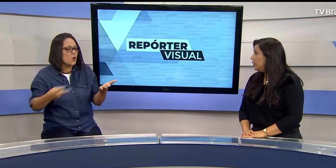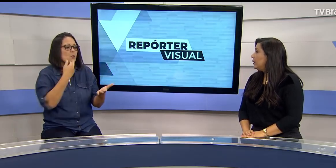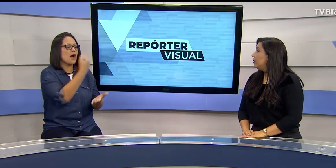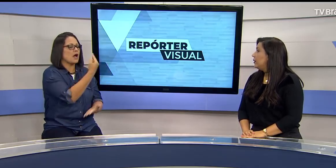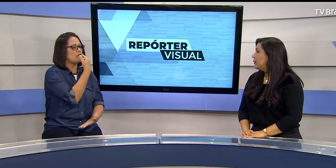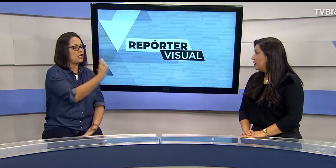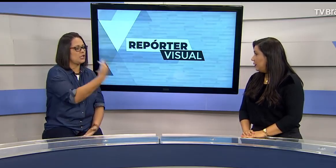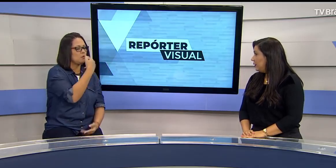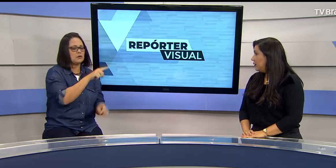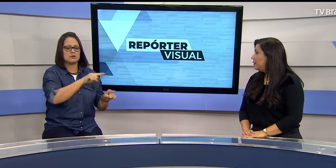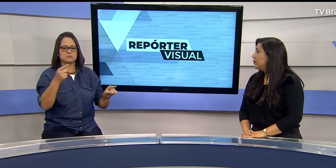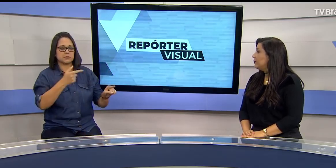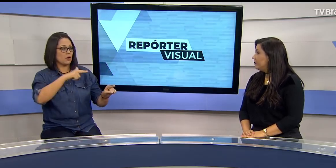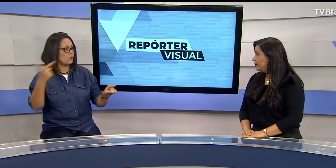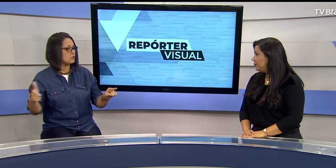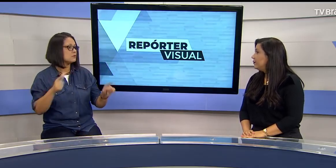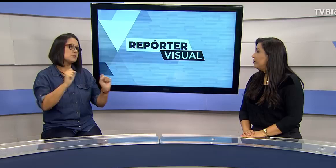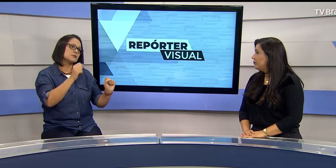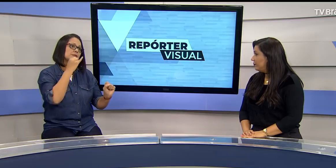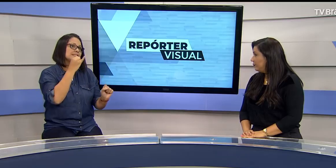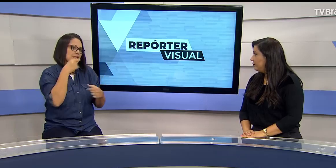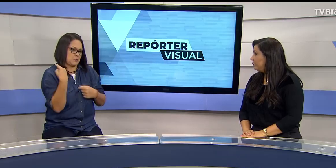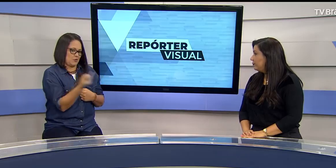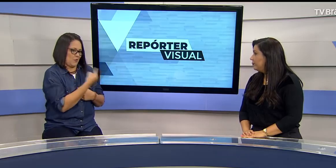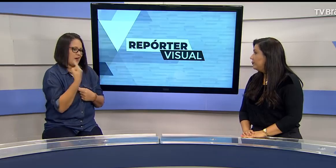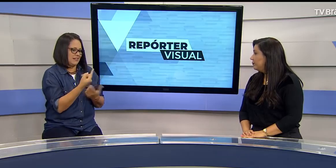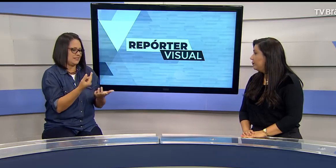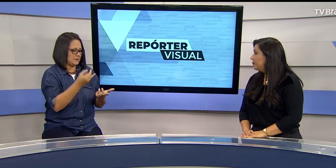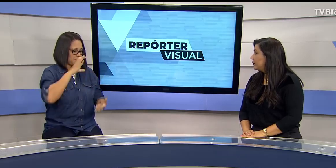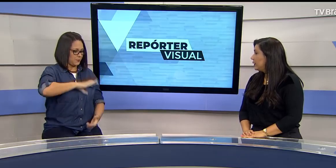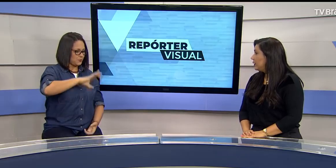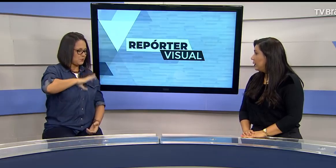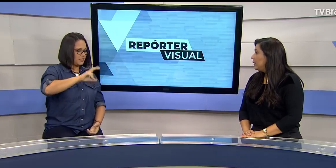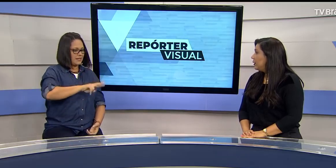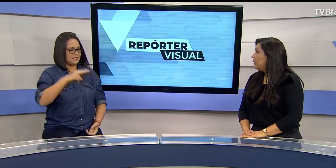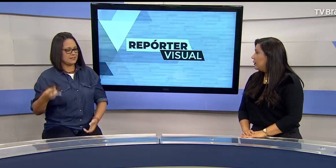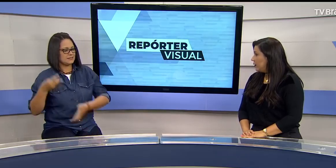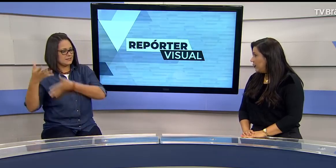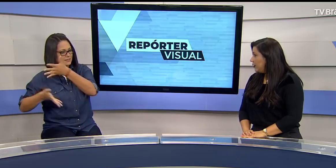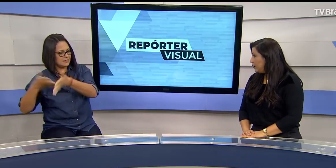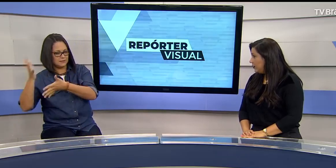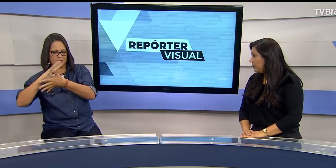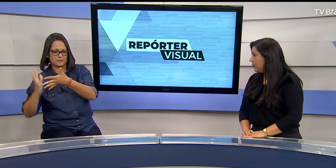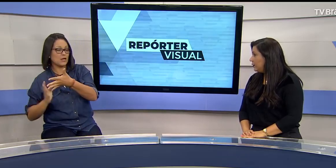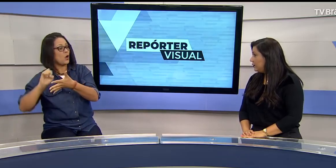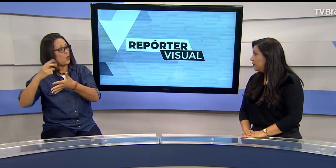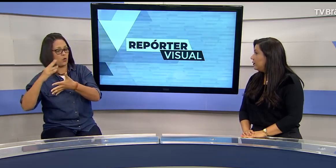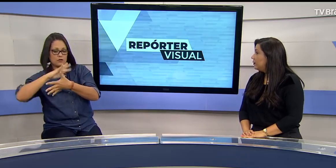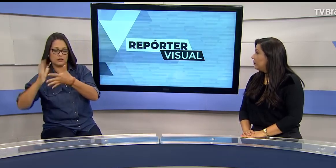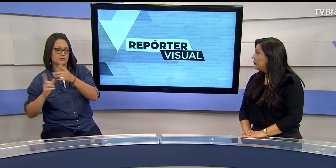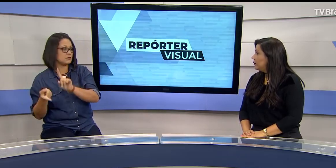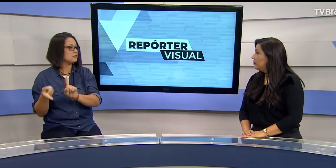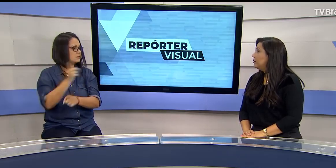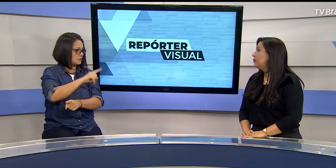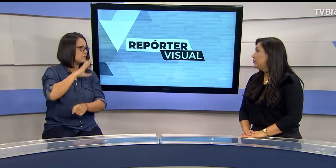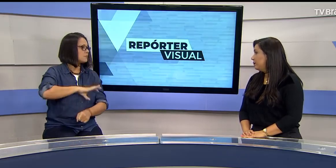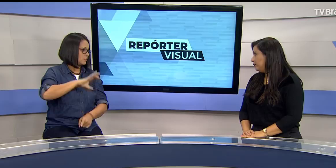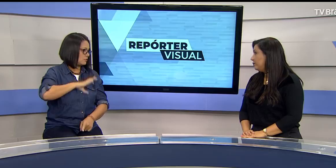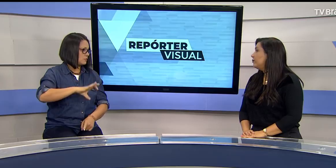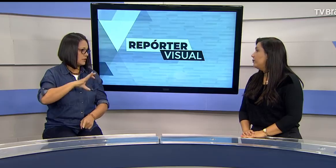entre falantes de duas línguas. Por exemplo, nós ouvintes normalmente atuamos durante interpretações da língua portuguesa